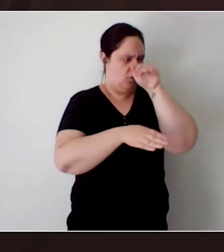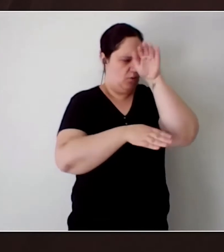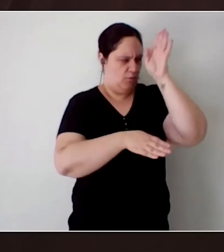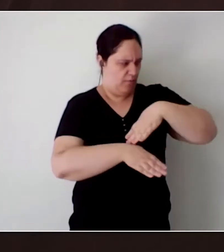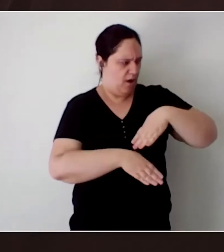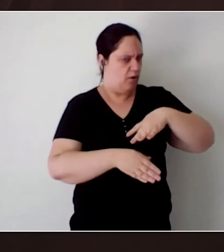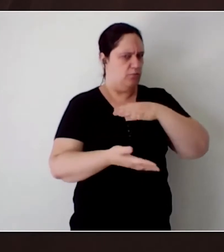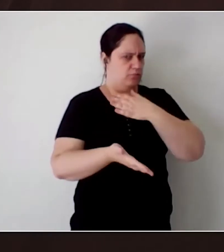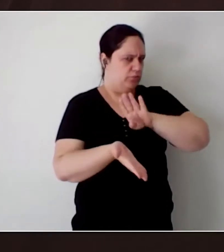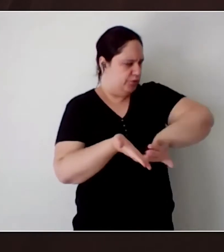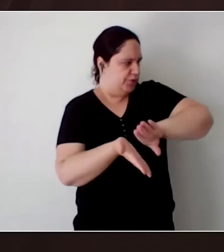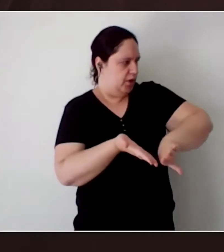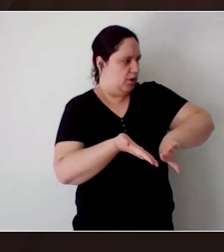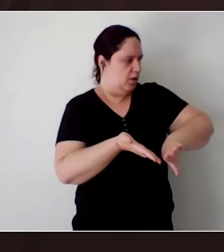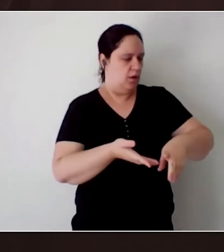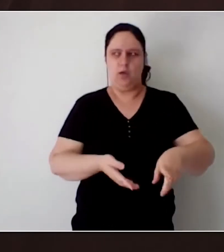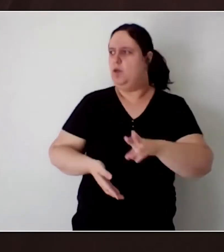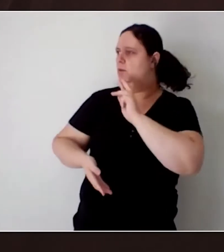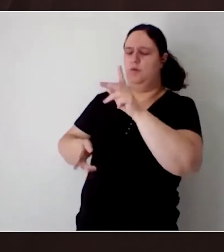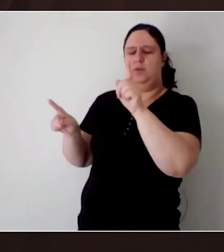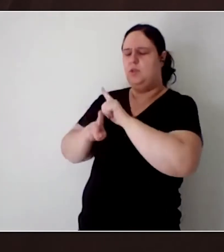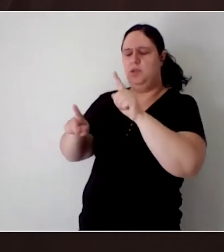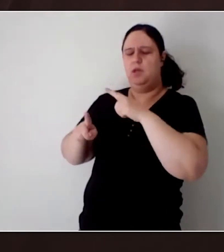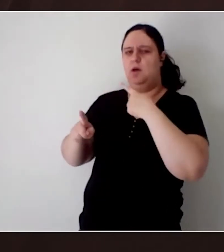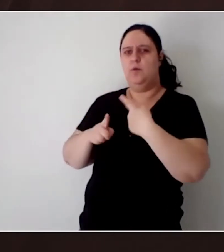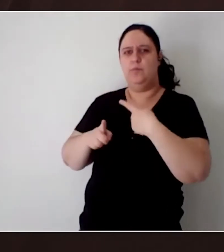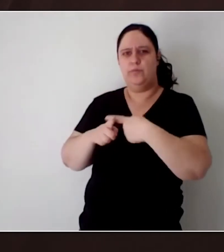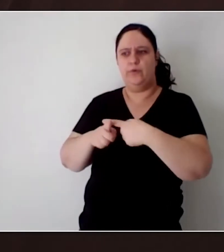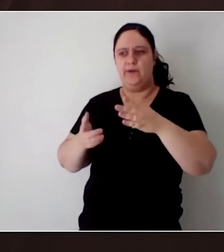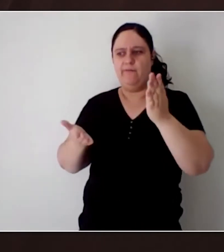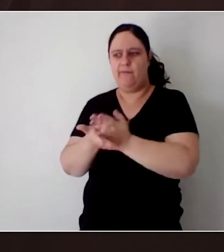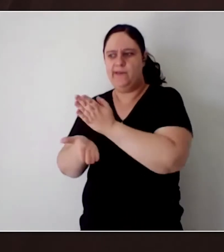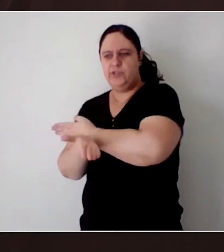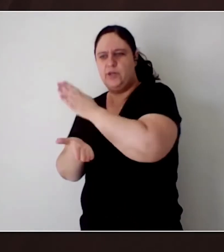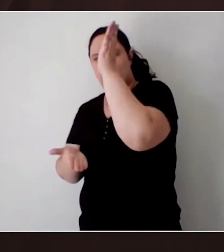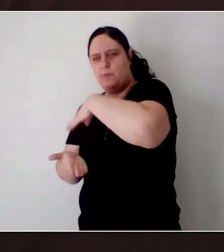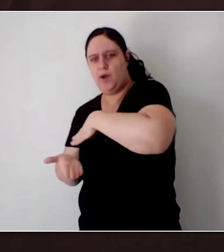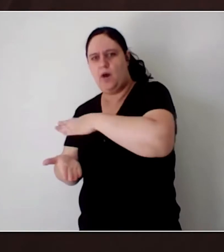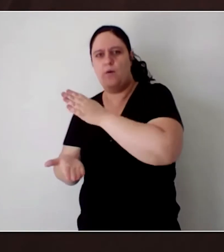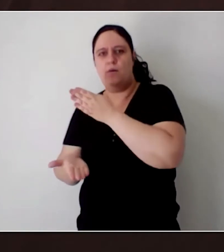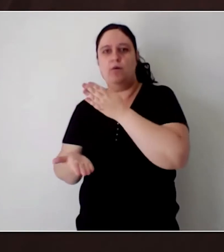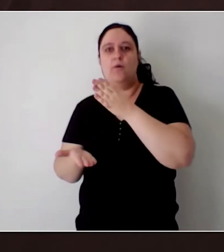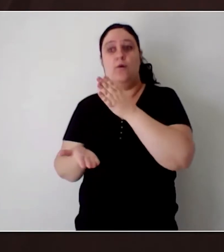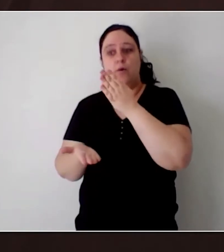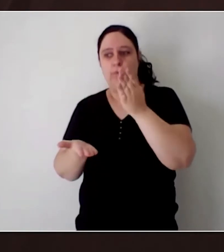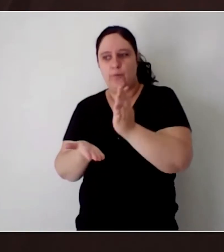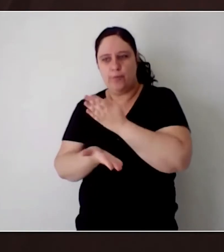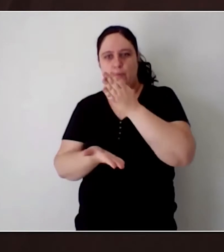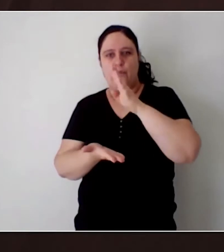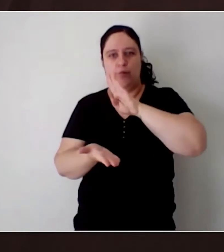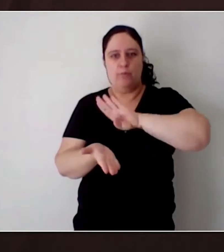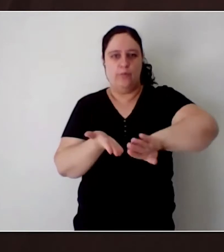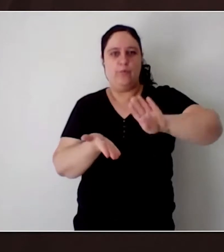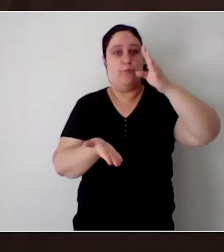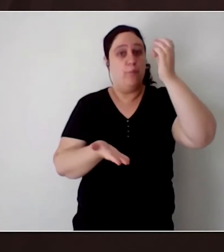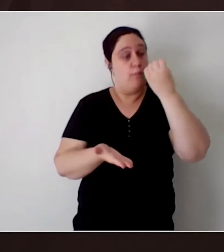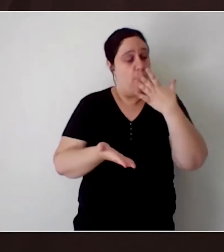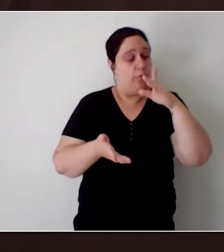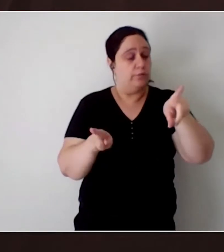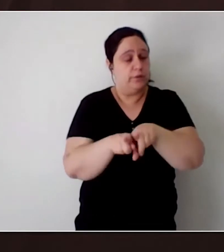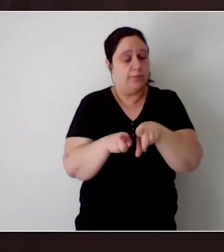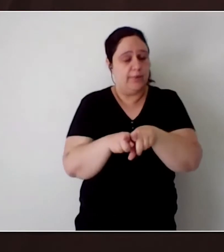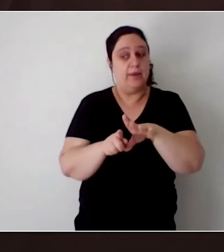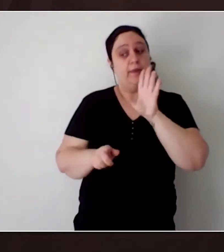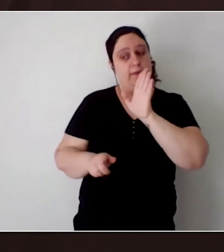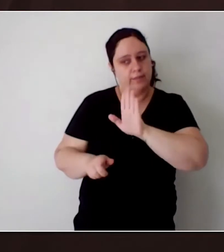para que ao separar o joio, não arranqueis também com ele o trigo, deixá-o crescer